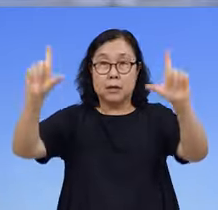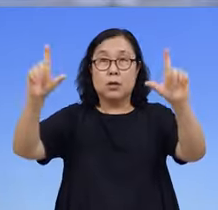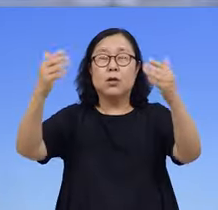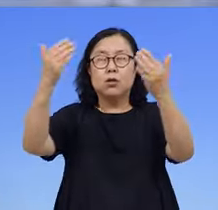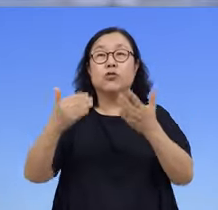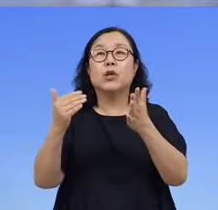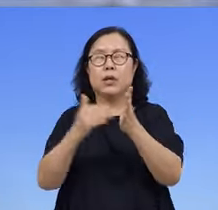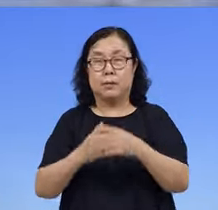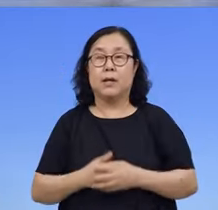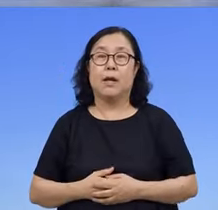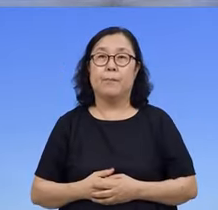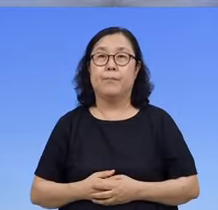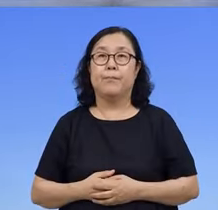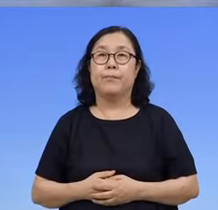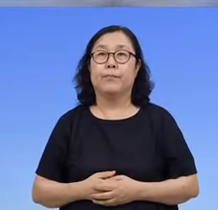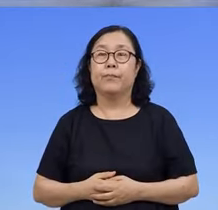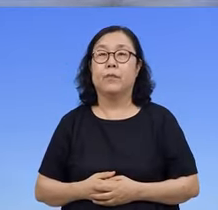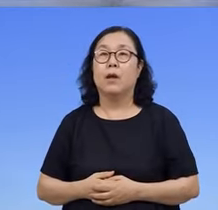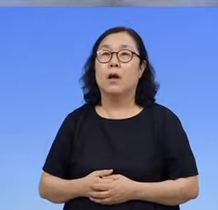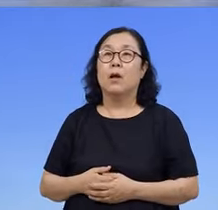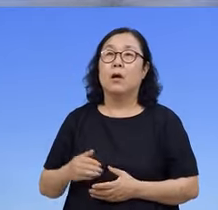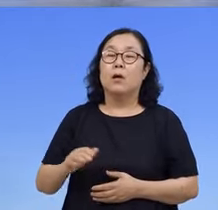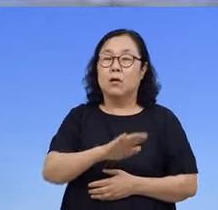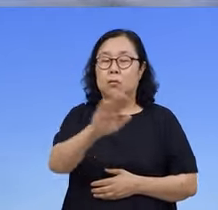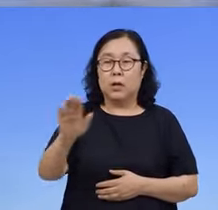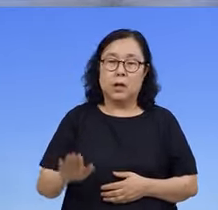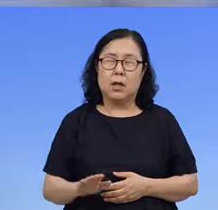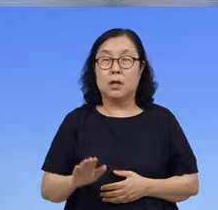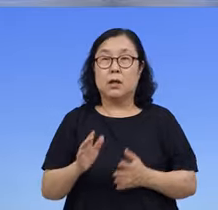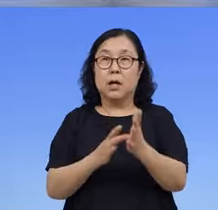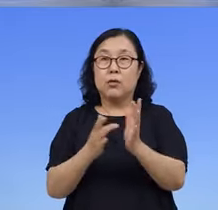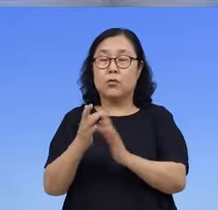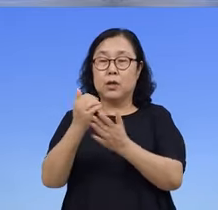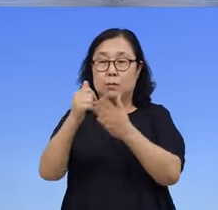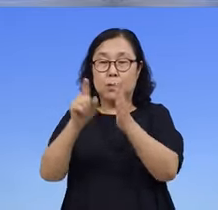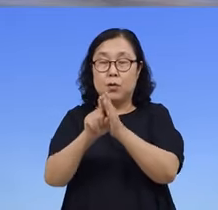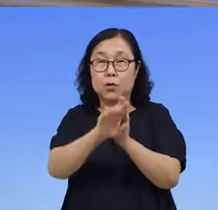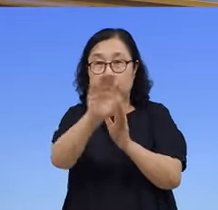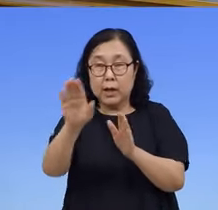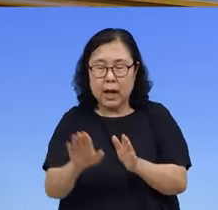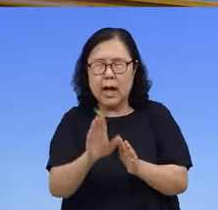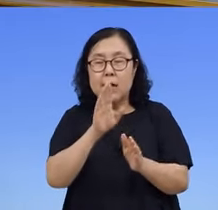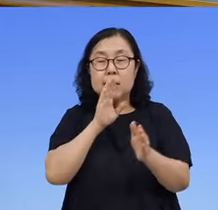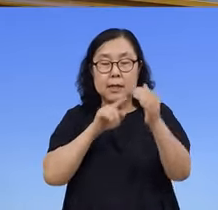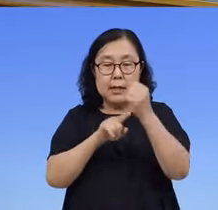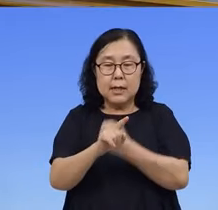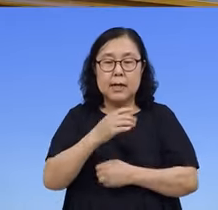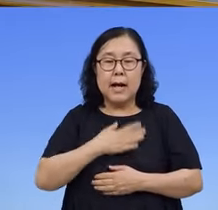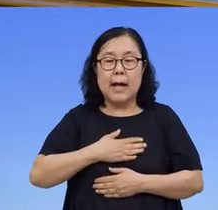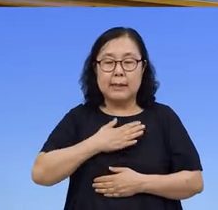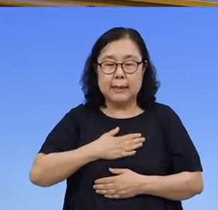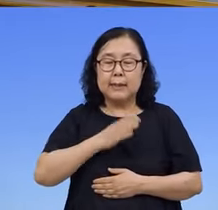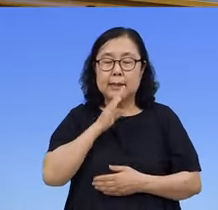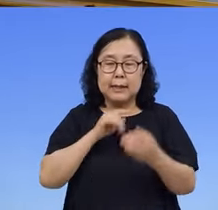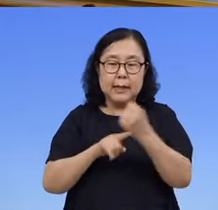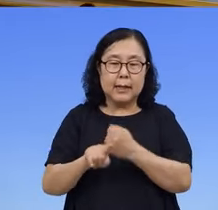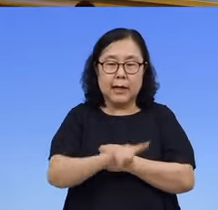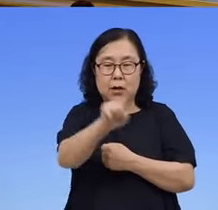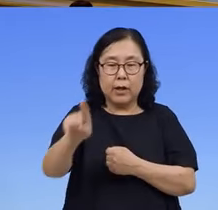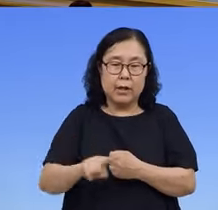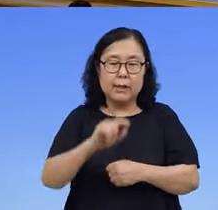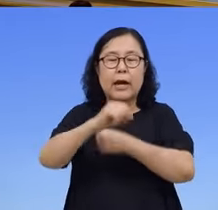제가 강조하는 겁니까? 오늘 여러분 예수 믿는 우리가 요한복음 8장 32절 진리를 알지니 진리가